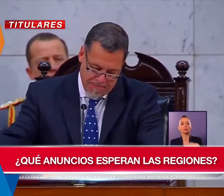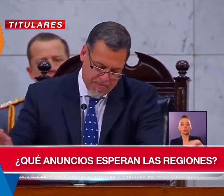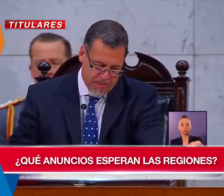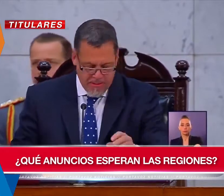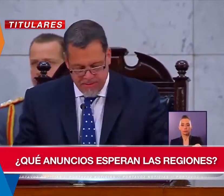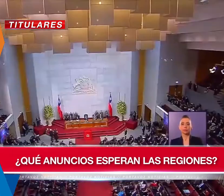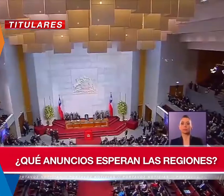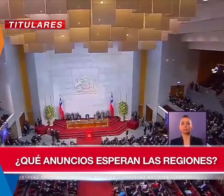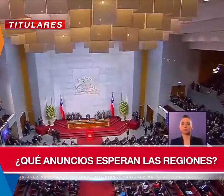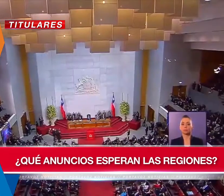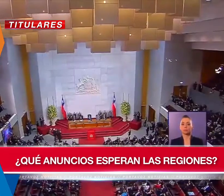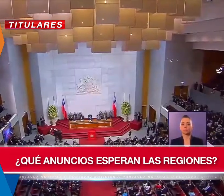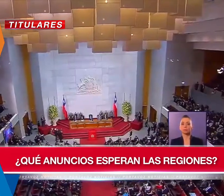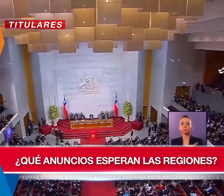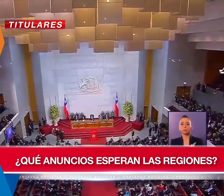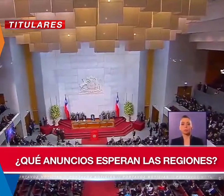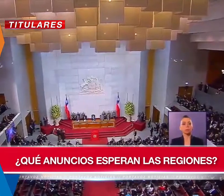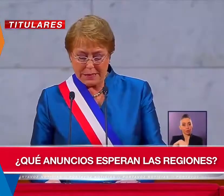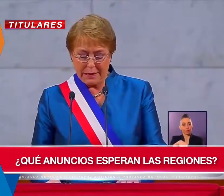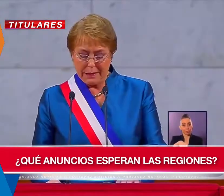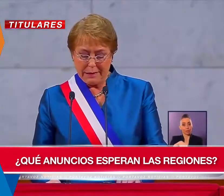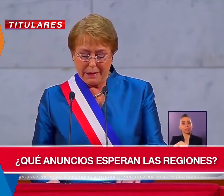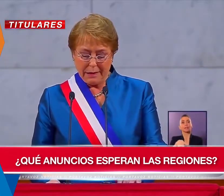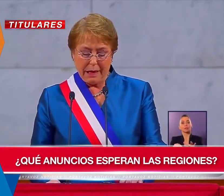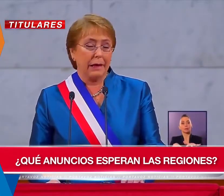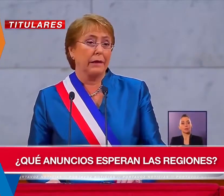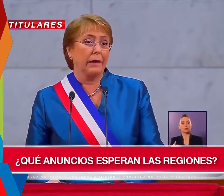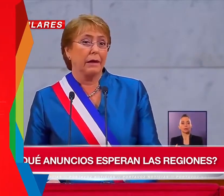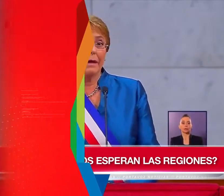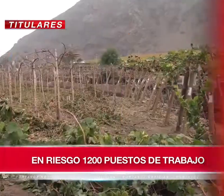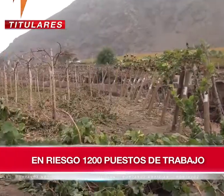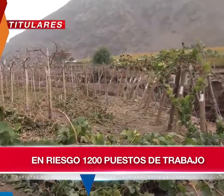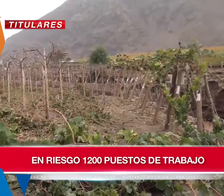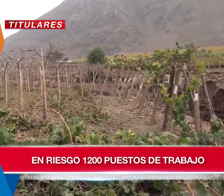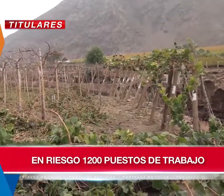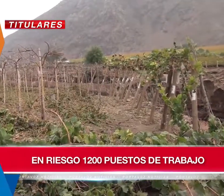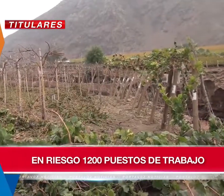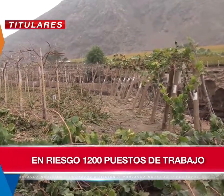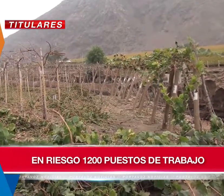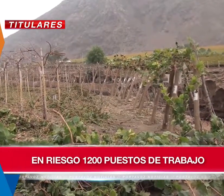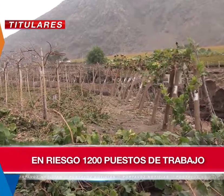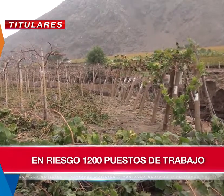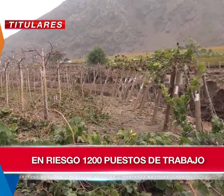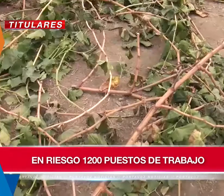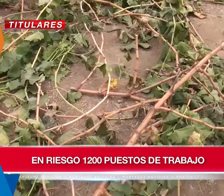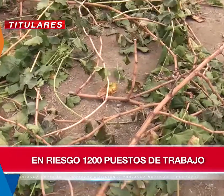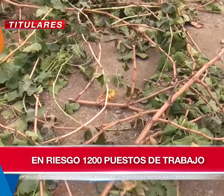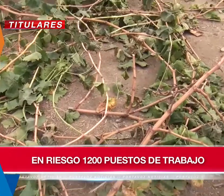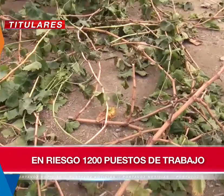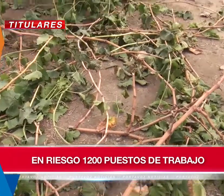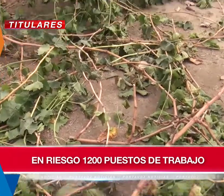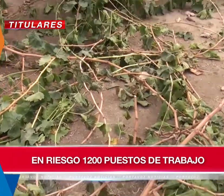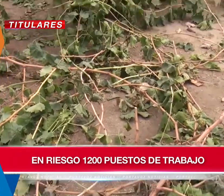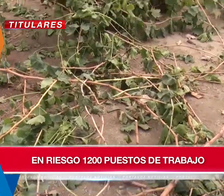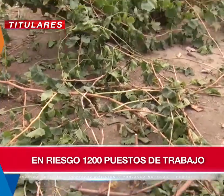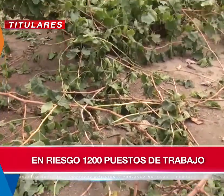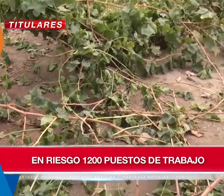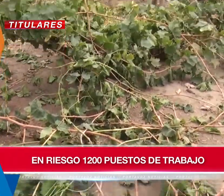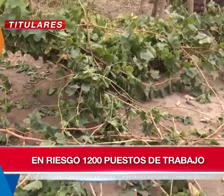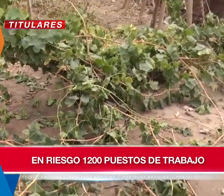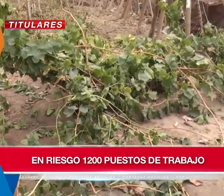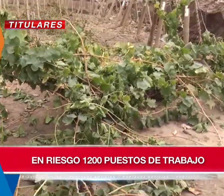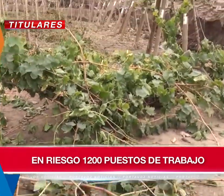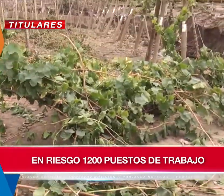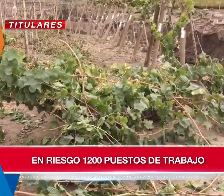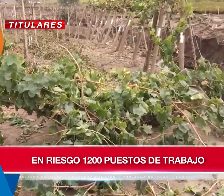pescadores, vecinos y comerciantes del norte y sur de Chile. Las lluvias podrían generar millonarias pérdidas a los